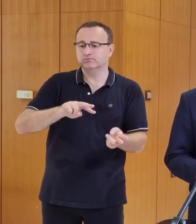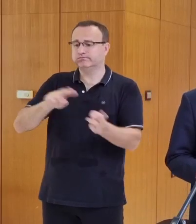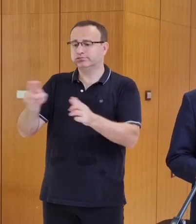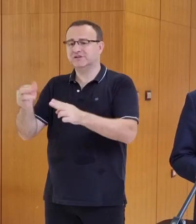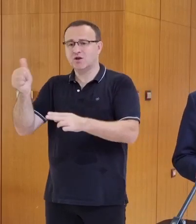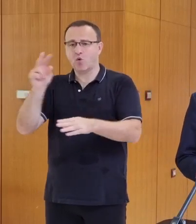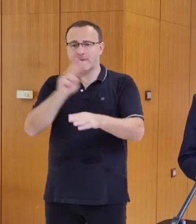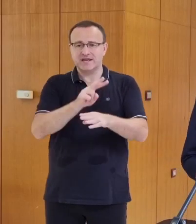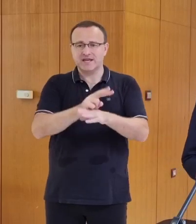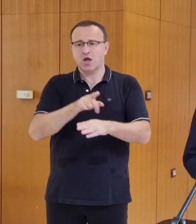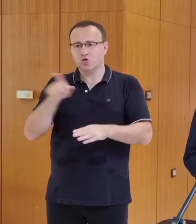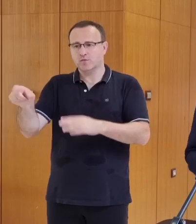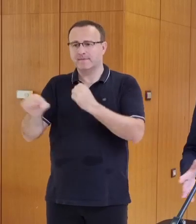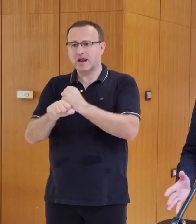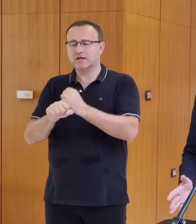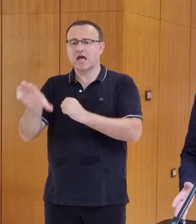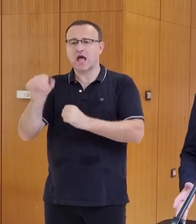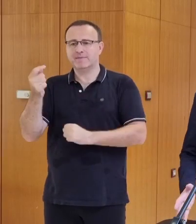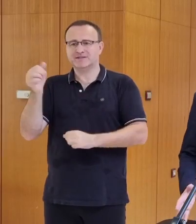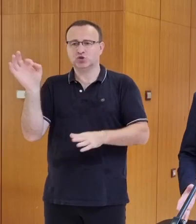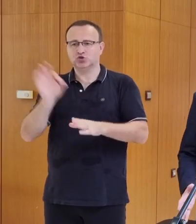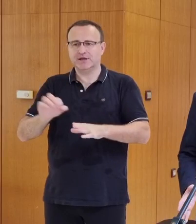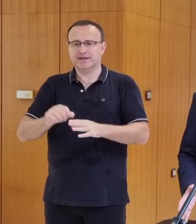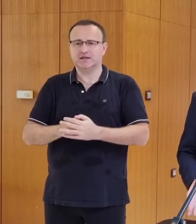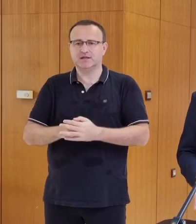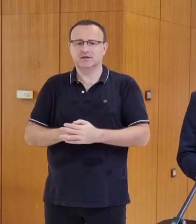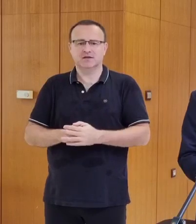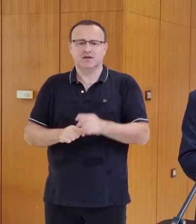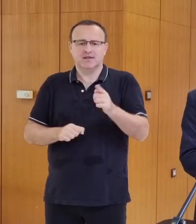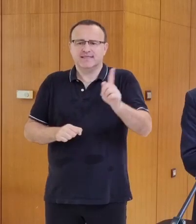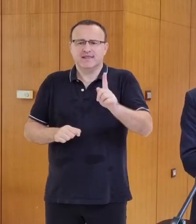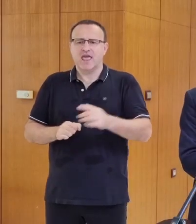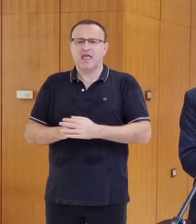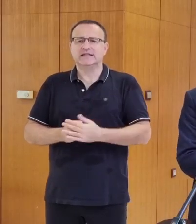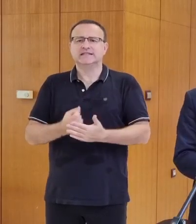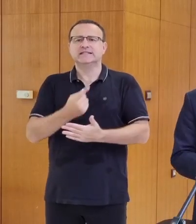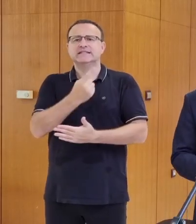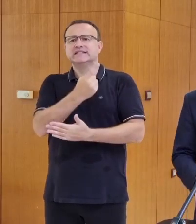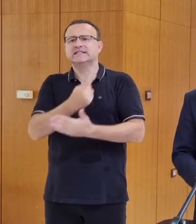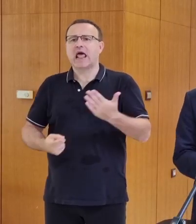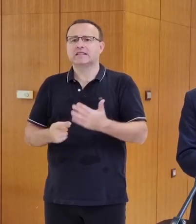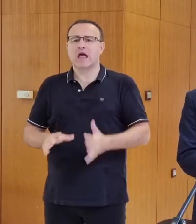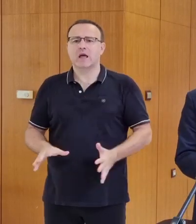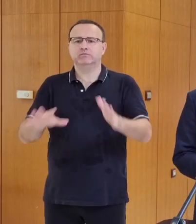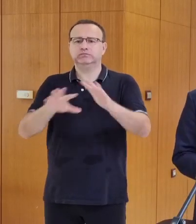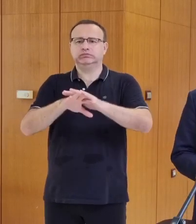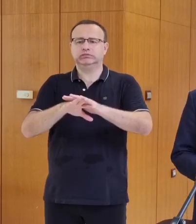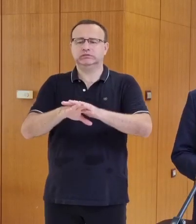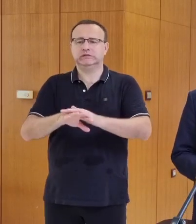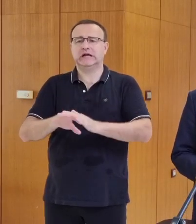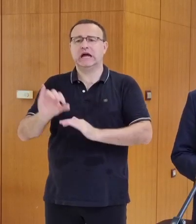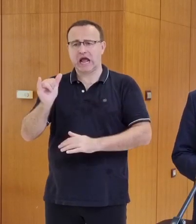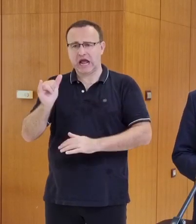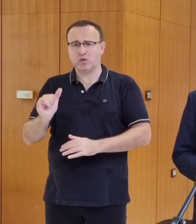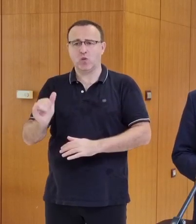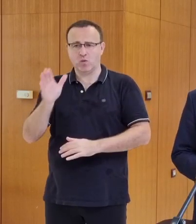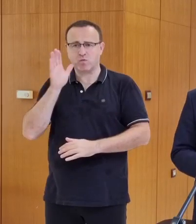jednotlivé opatrenia do reality, tak aby sme ušetrili. Čiže to nie je ani teraz o tom, že vykryť tú stratu. Áno, určite sa bude